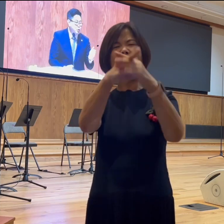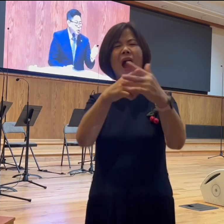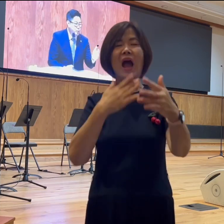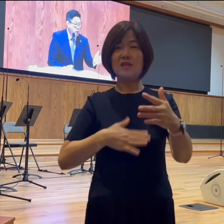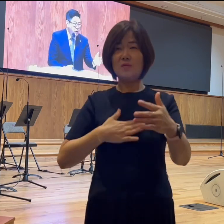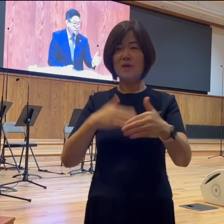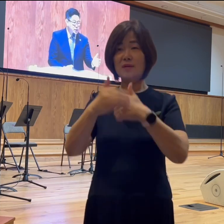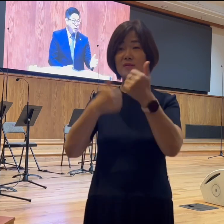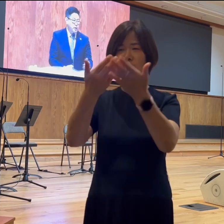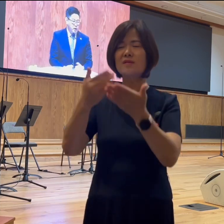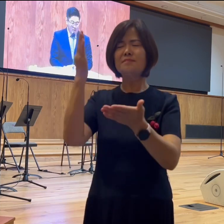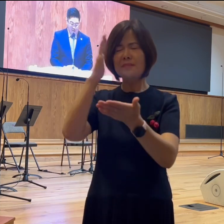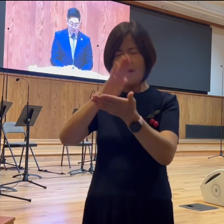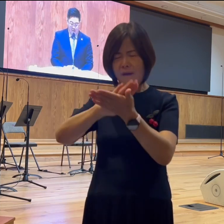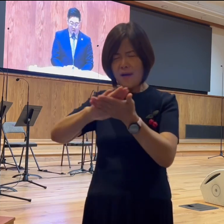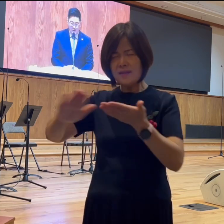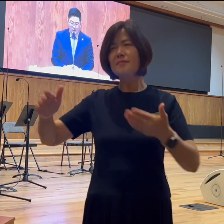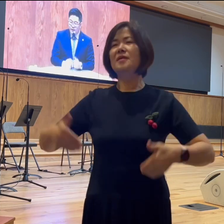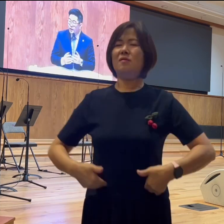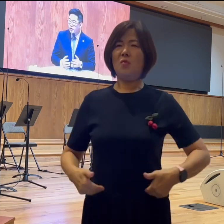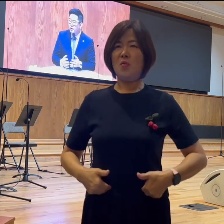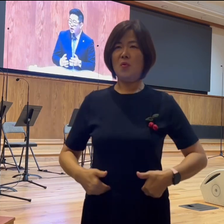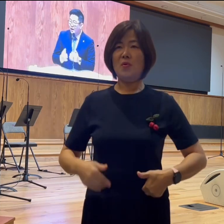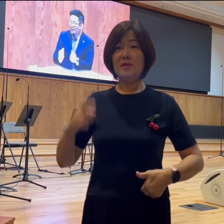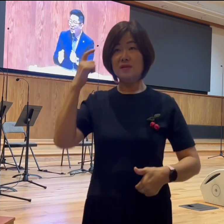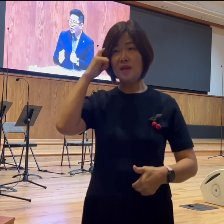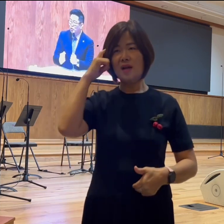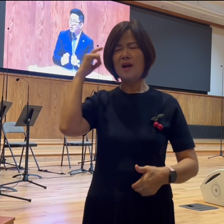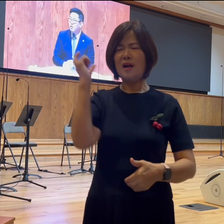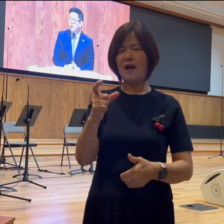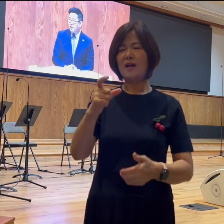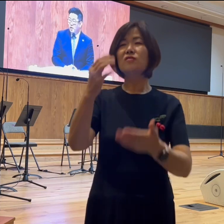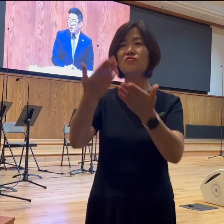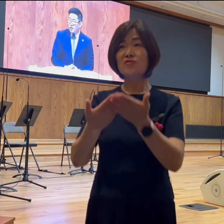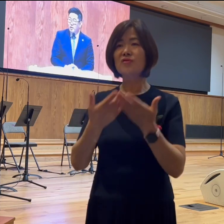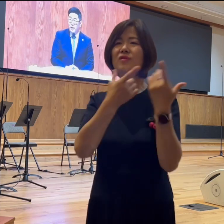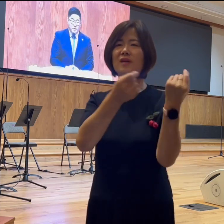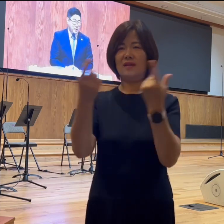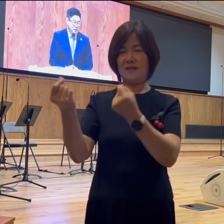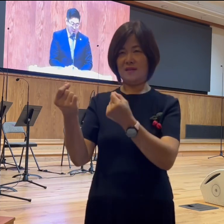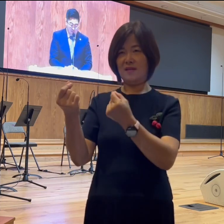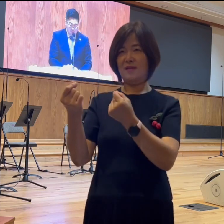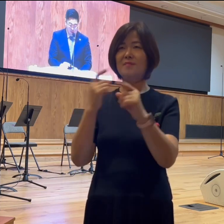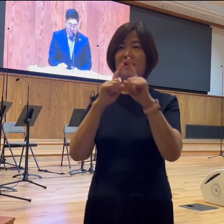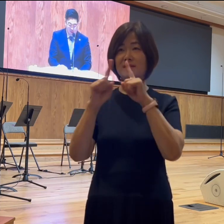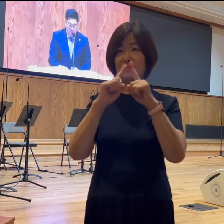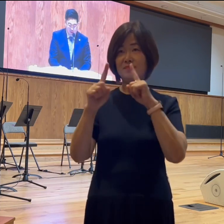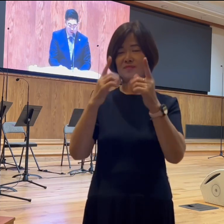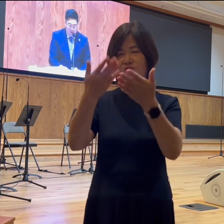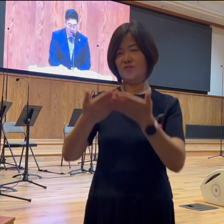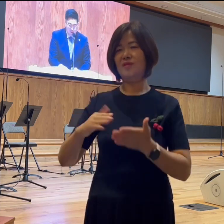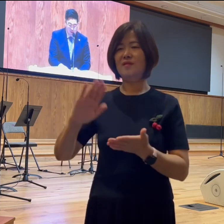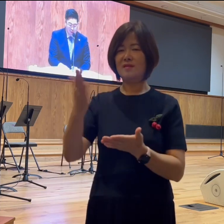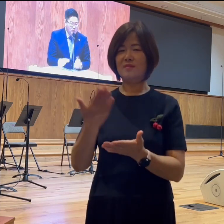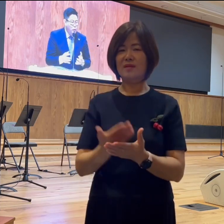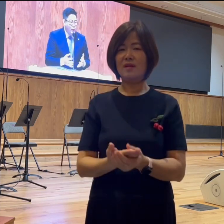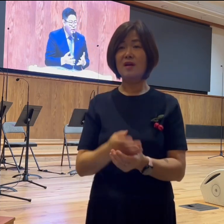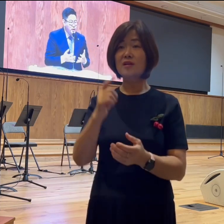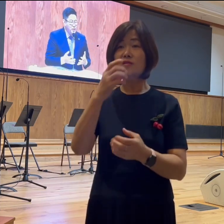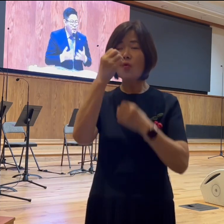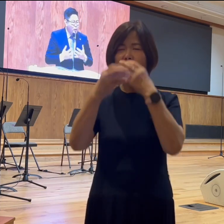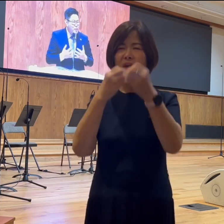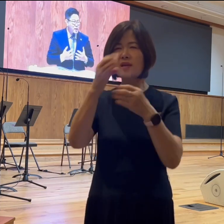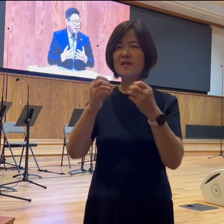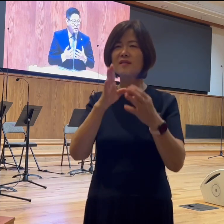주시는 평안이 필요하다, 그 생각을 강하게 주신 것 같다, 이렇게 말씀하셨습니다. 그리고 그 고백이 제게